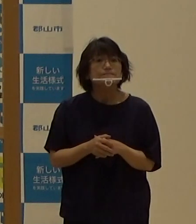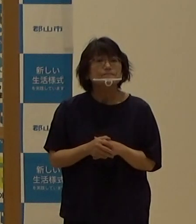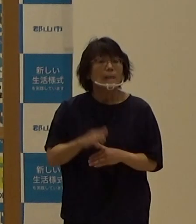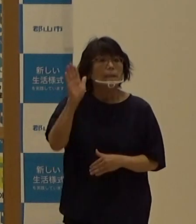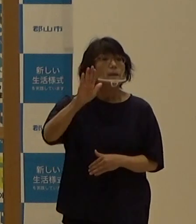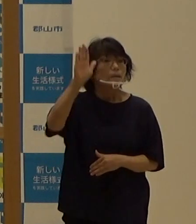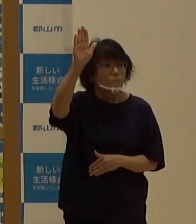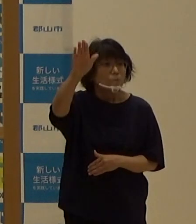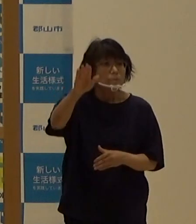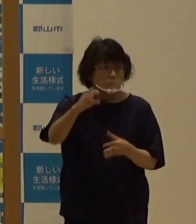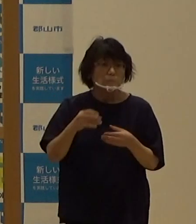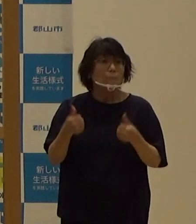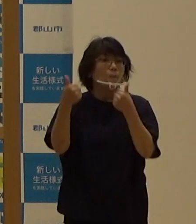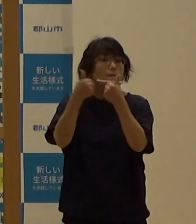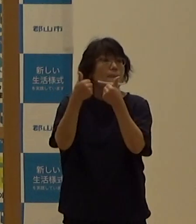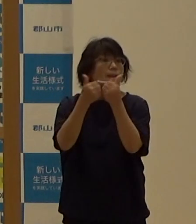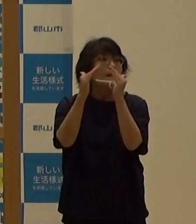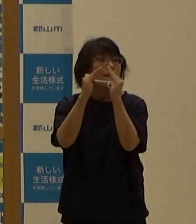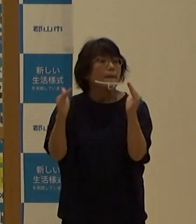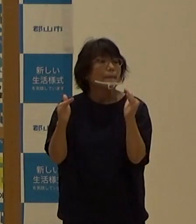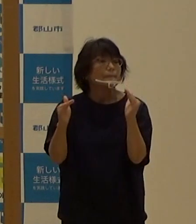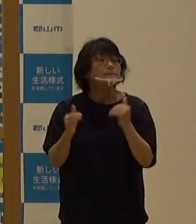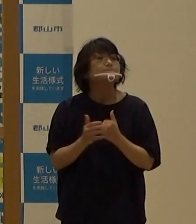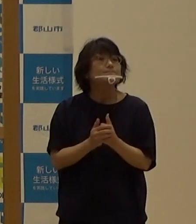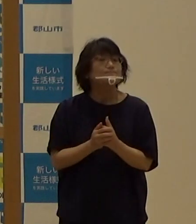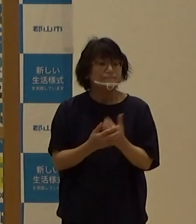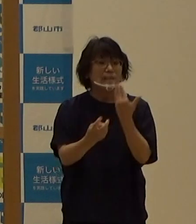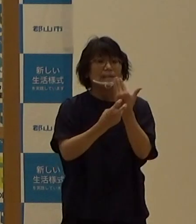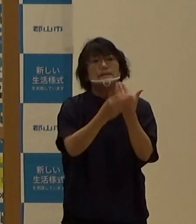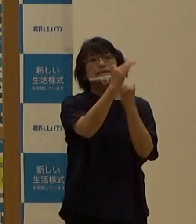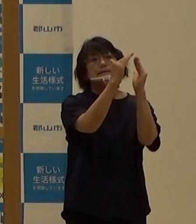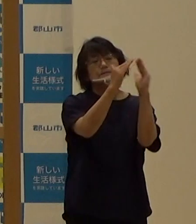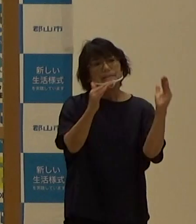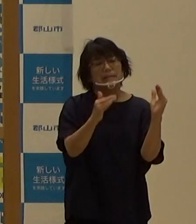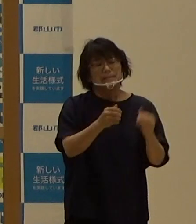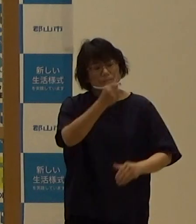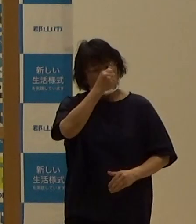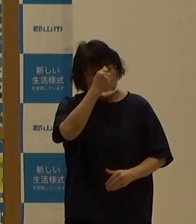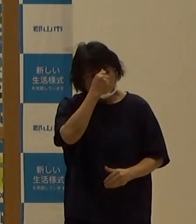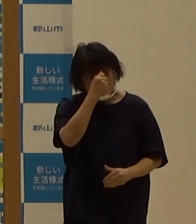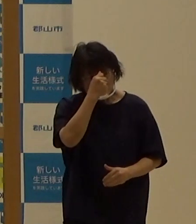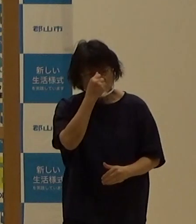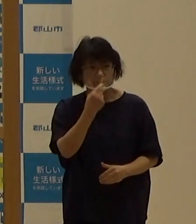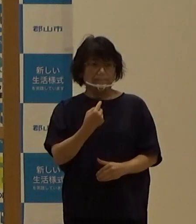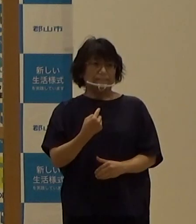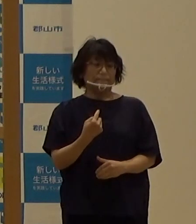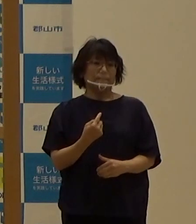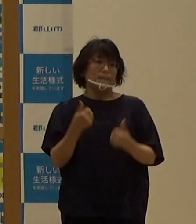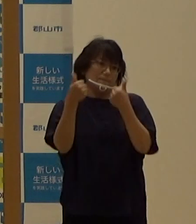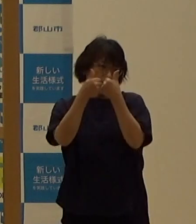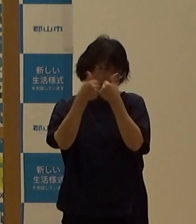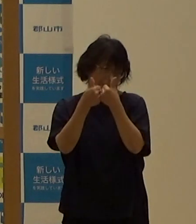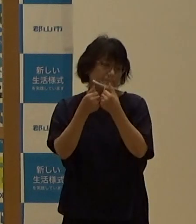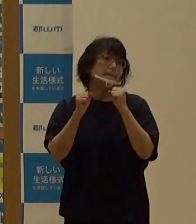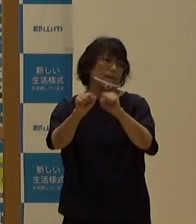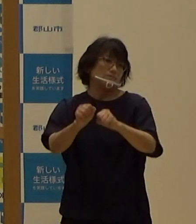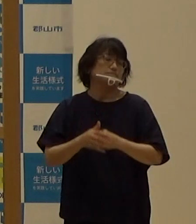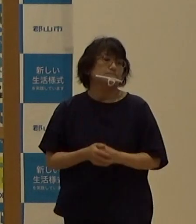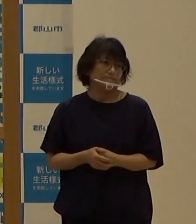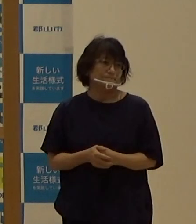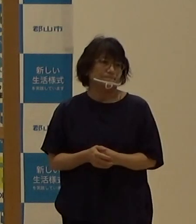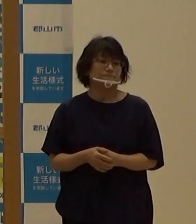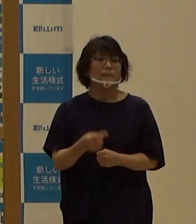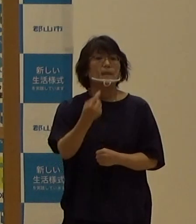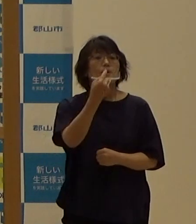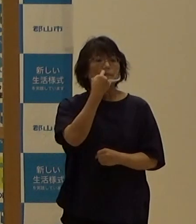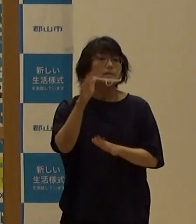絡会、医師会の方ともですね、保健所で十分に私もその